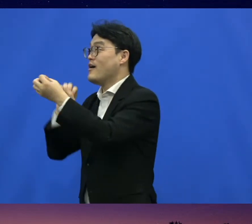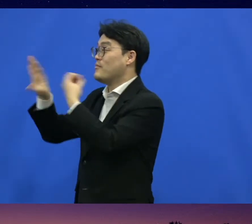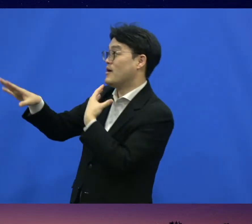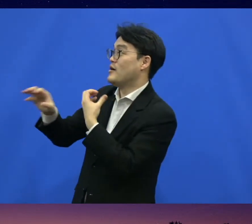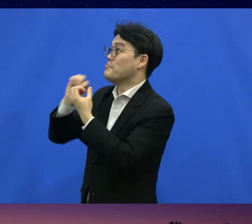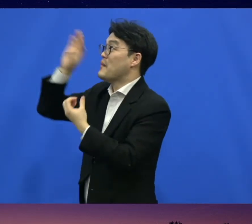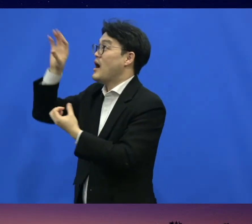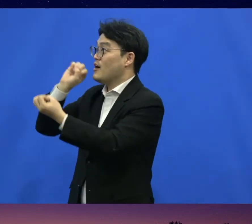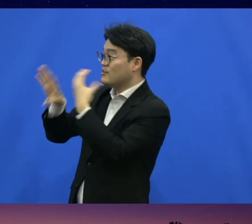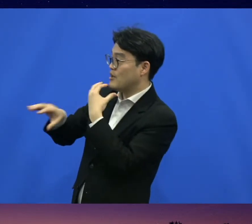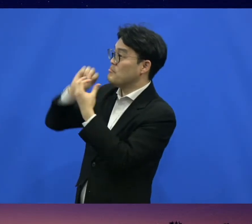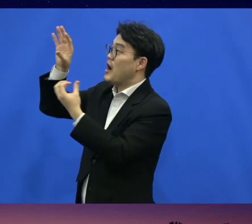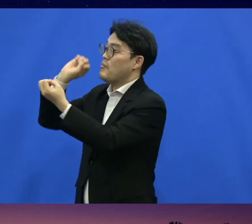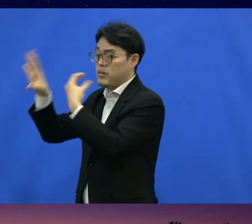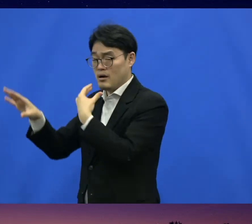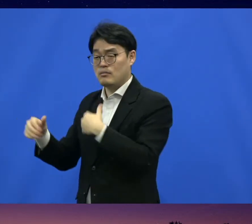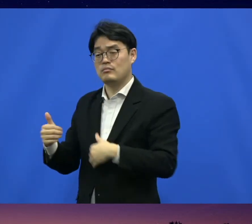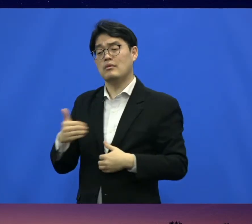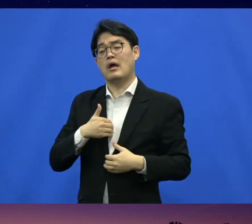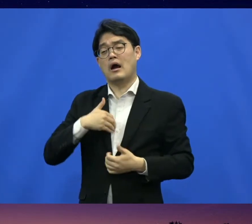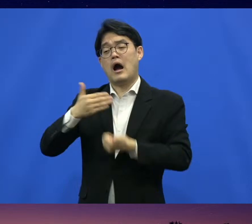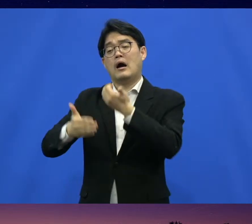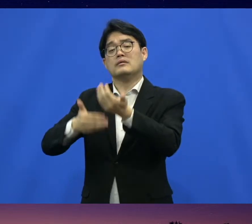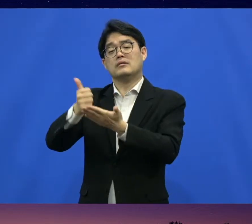신이죠. 내가 하나님이에요.